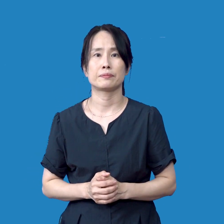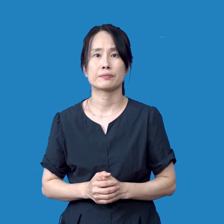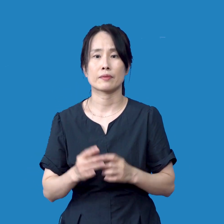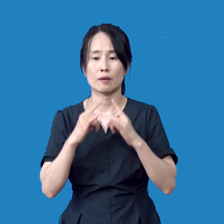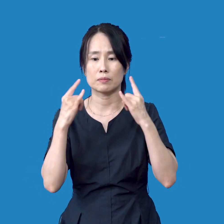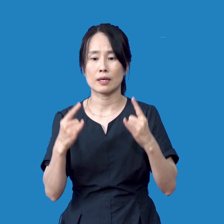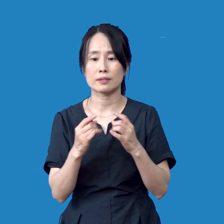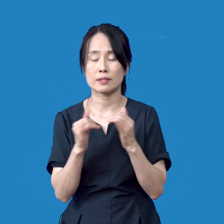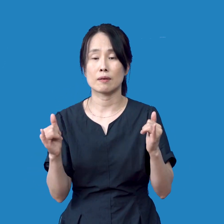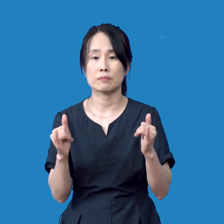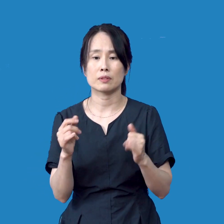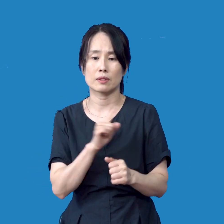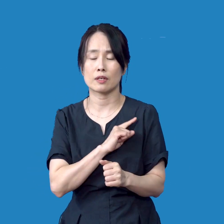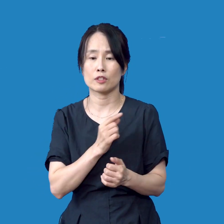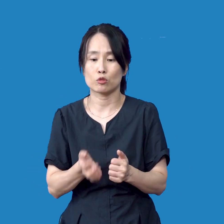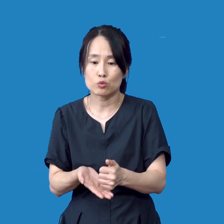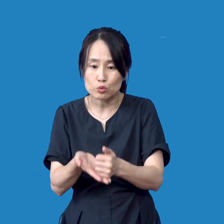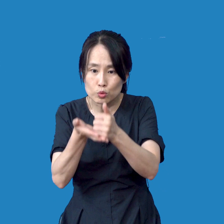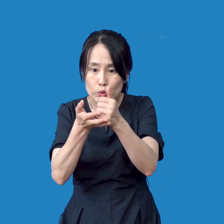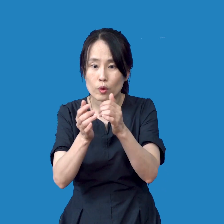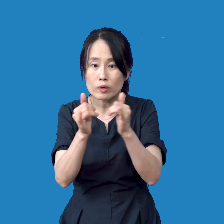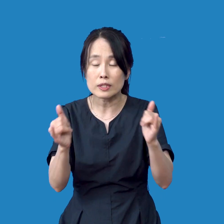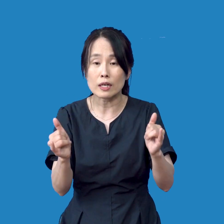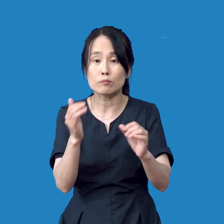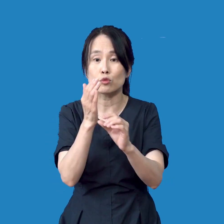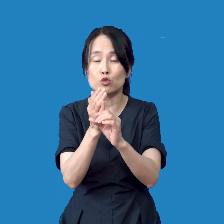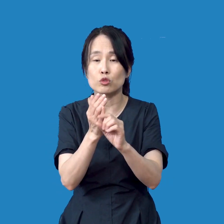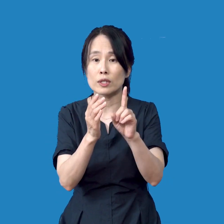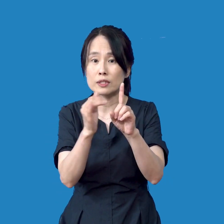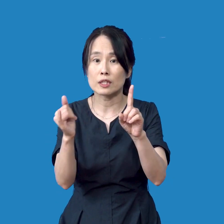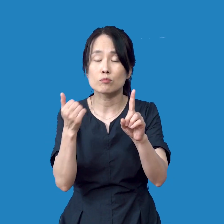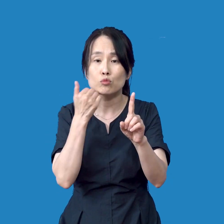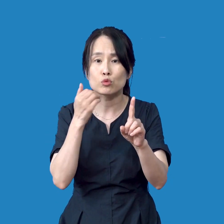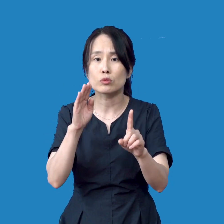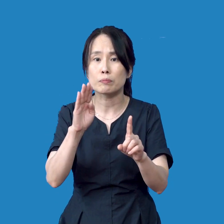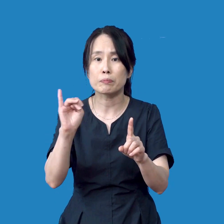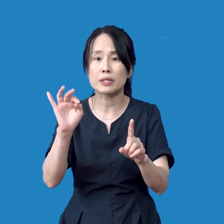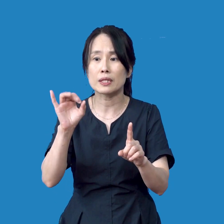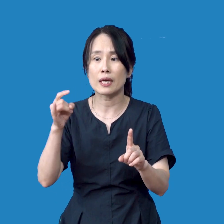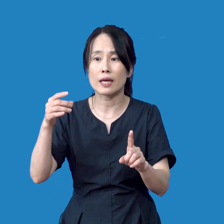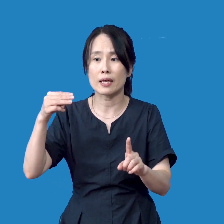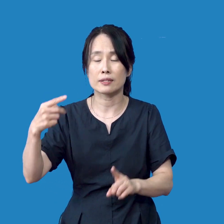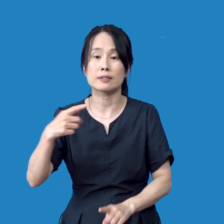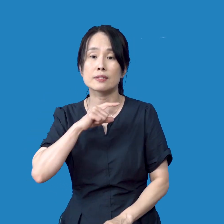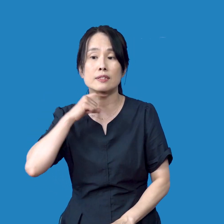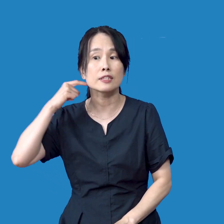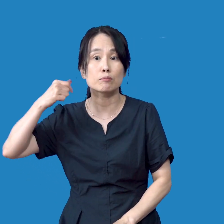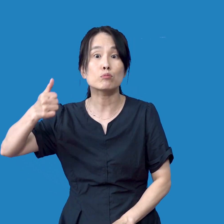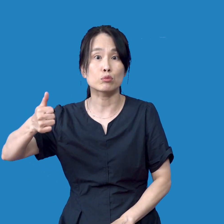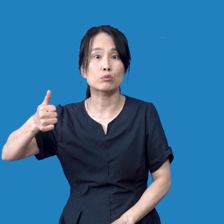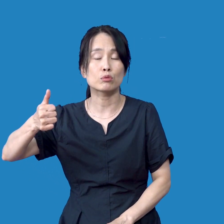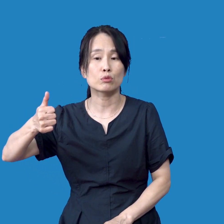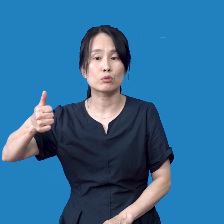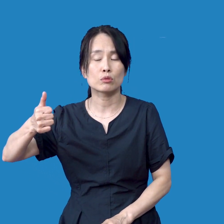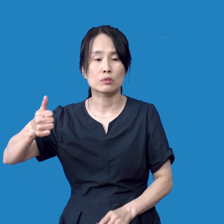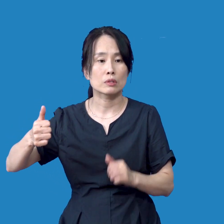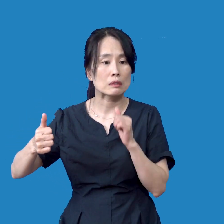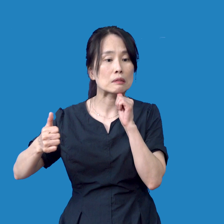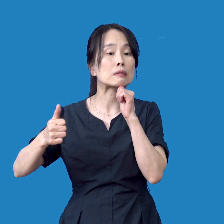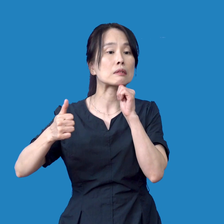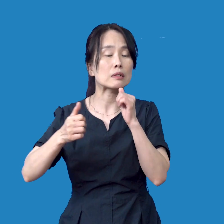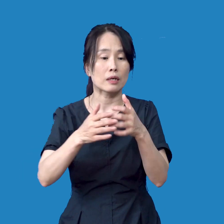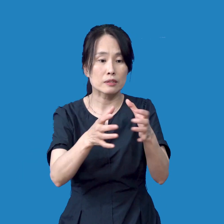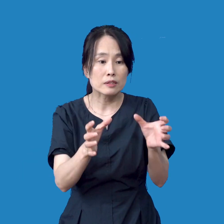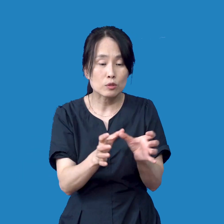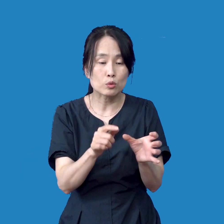프랑스 사람들이 가장 존경하는 인물 중에 한 사람이 피에르 신부입니다. 피에르 신부는